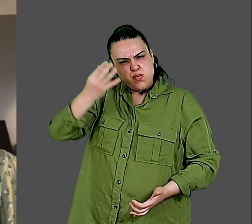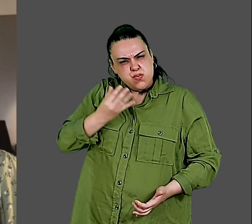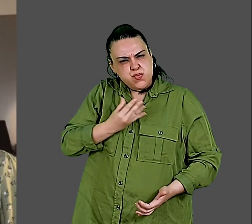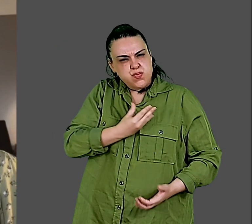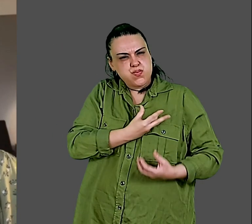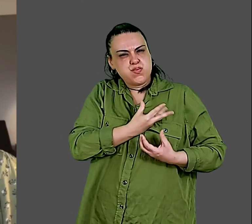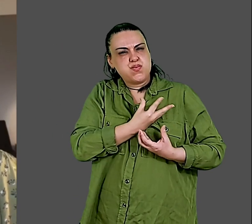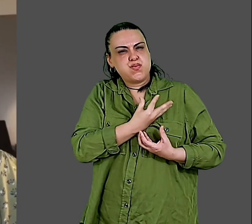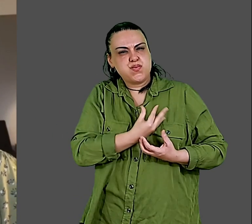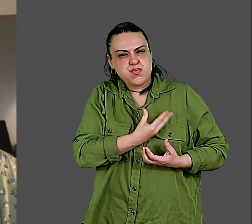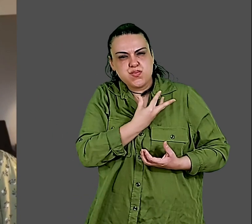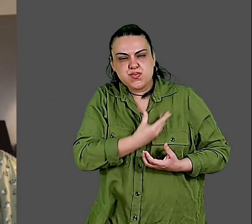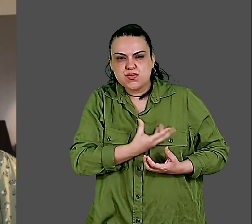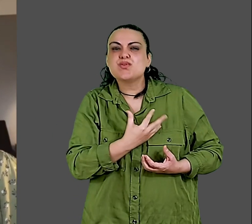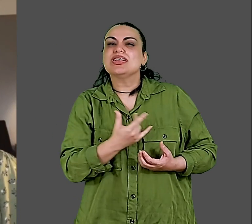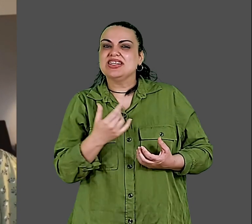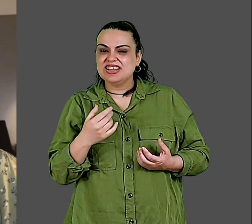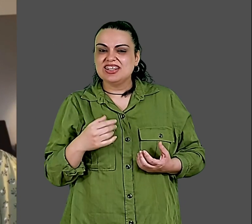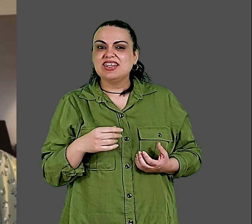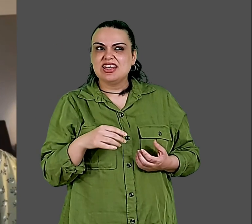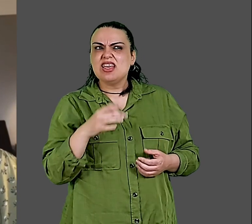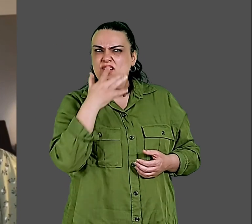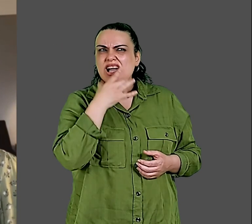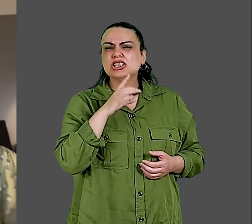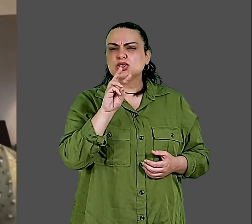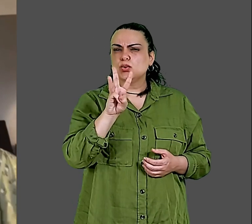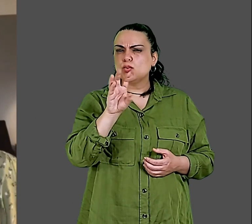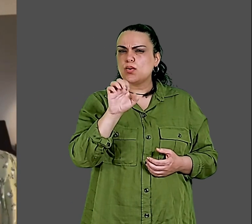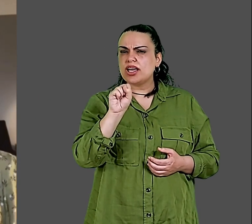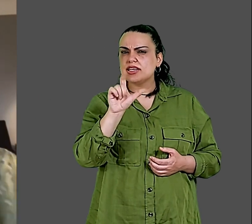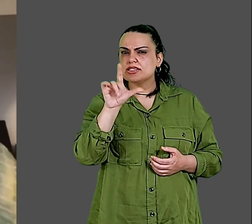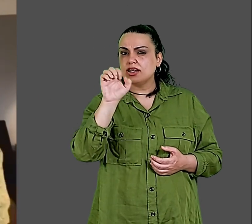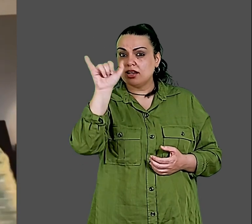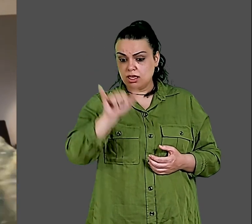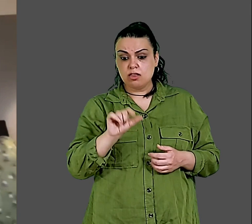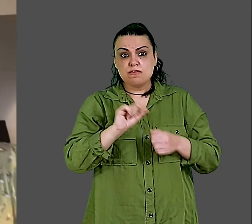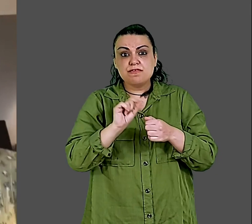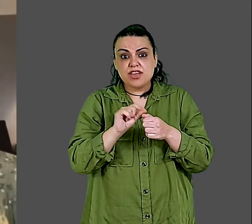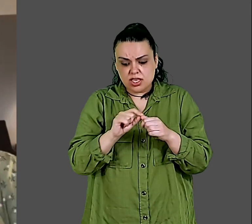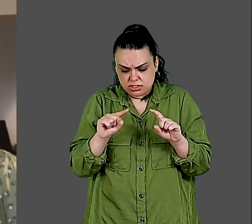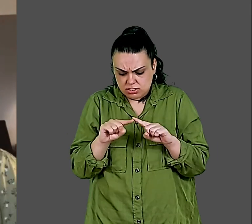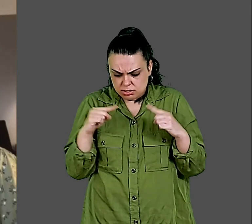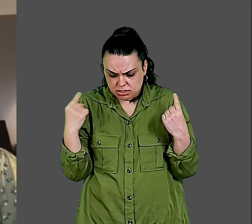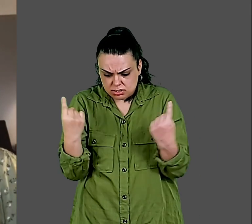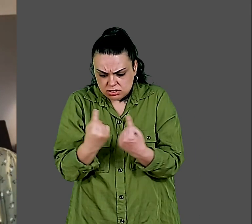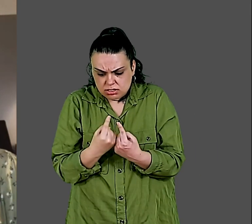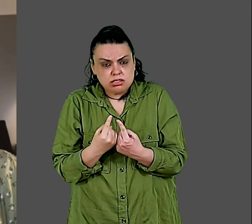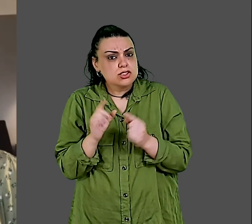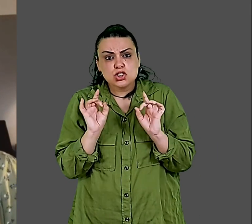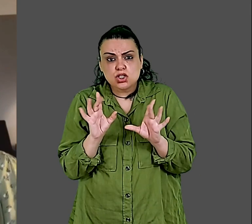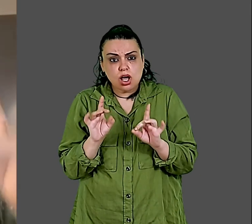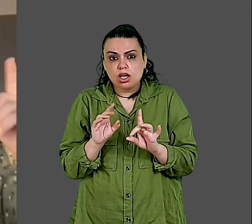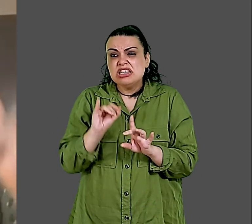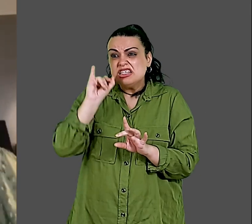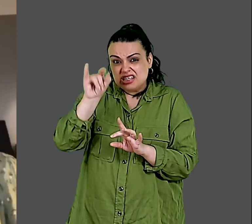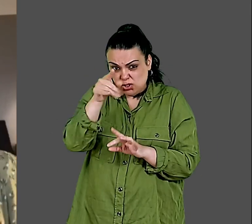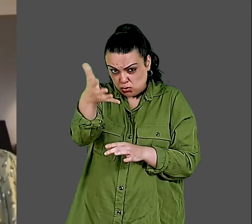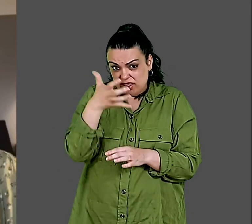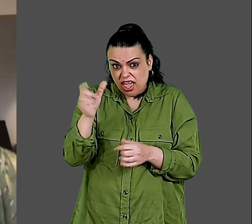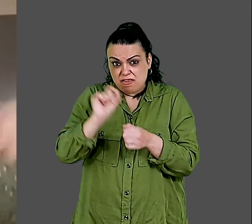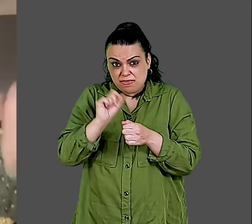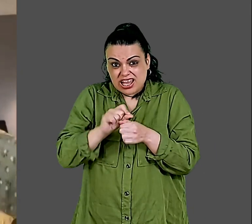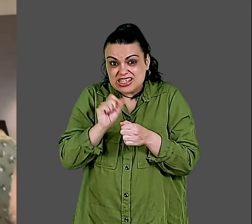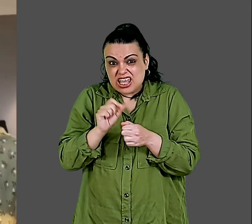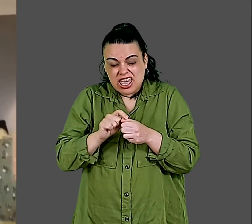quando dizia faz de novo, ou quando dizia faz comigo, né? Eu acho que foi o Wesley que fez um círculo em volta de onde orava, e ele disse, se tu queres fazer